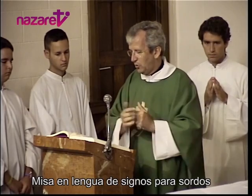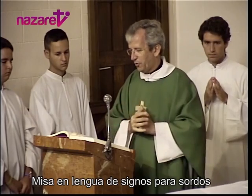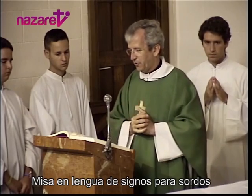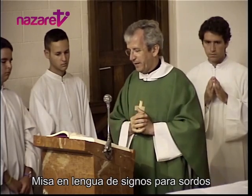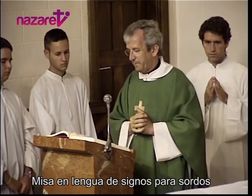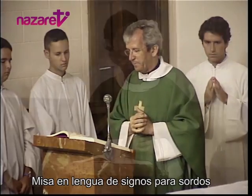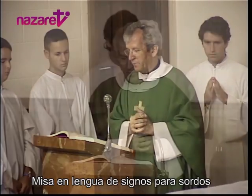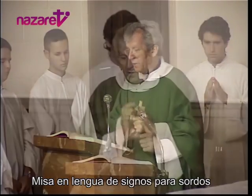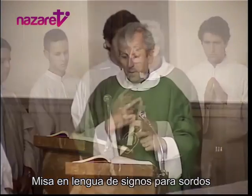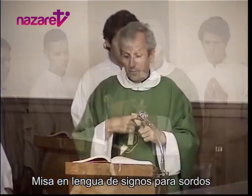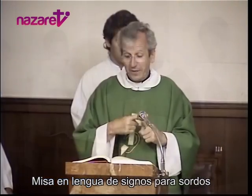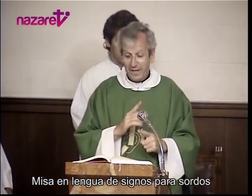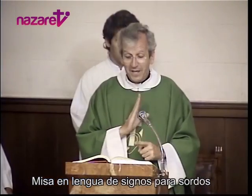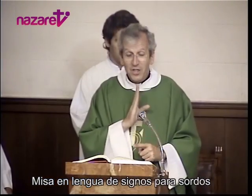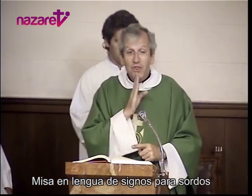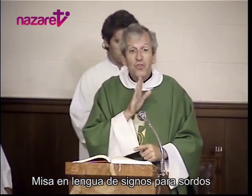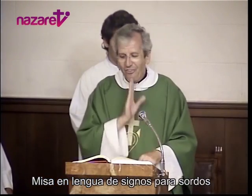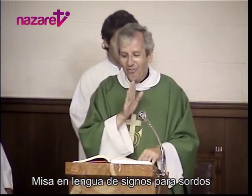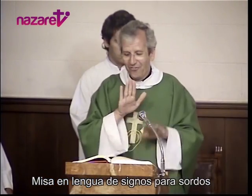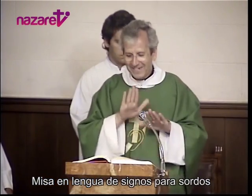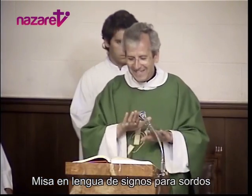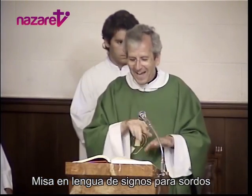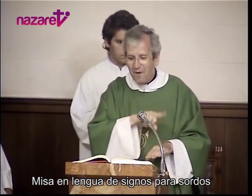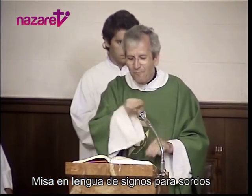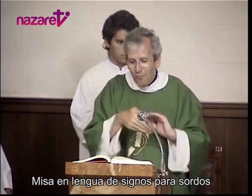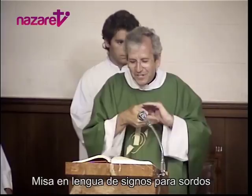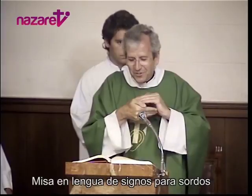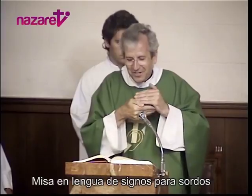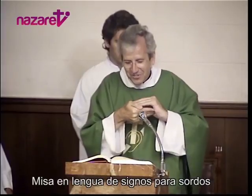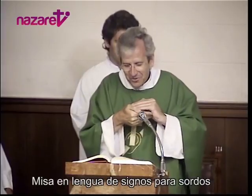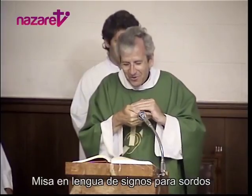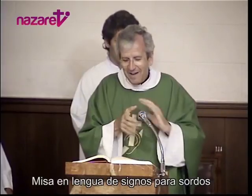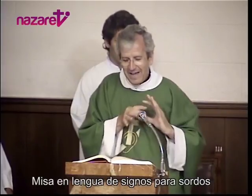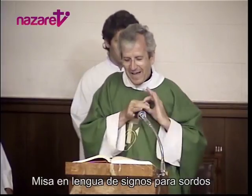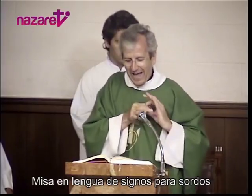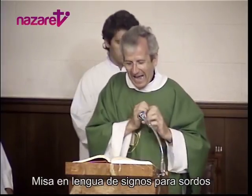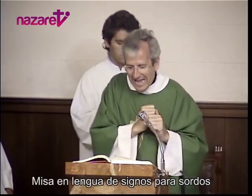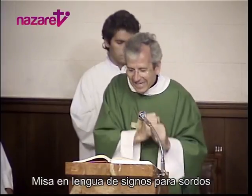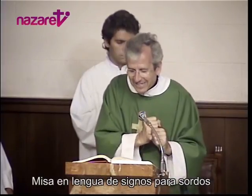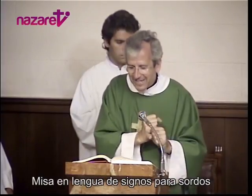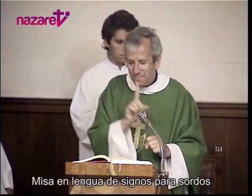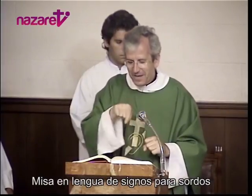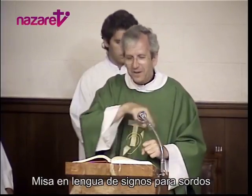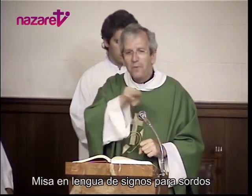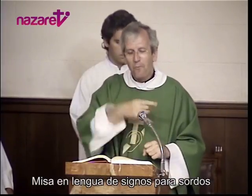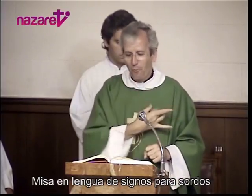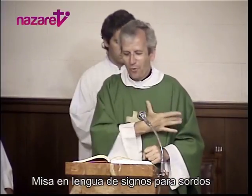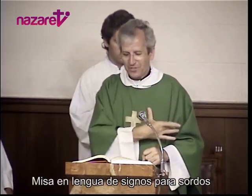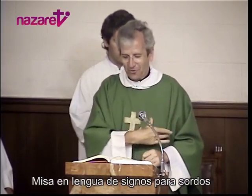roe. Porque donde está vuestro tesoro, allí está también vuestro